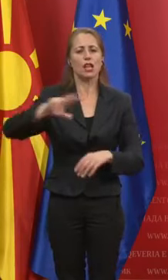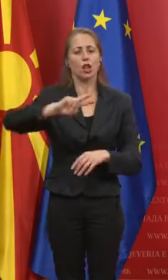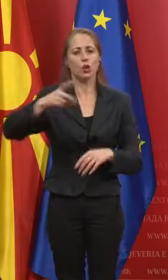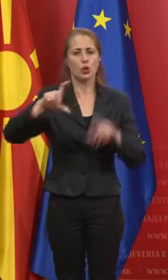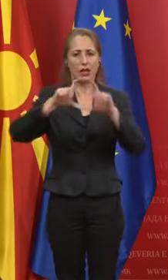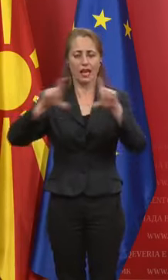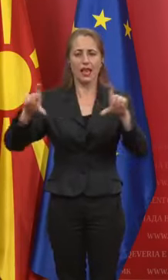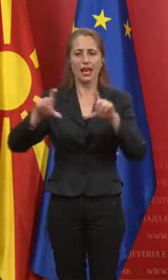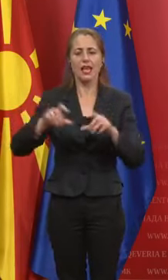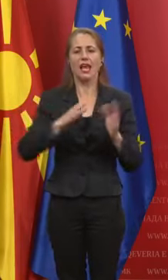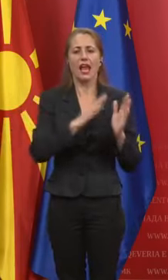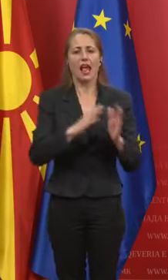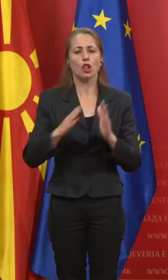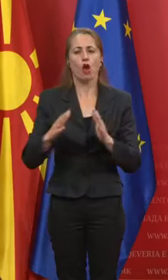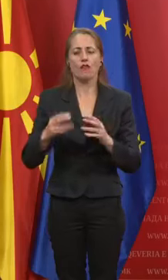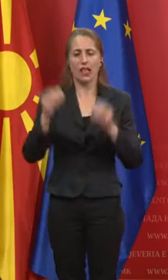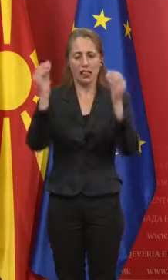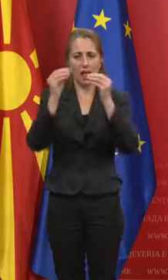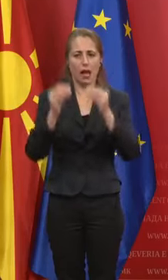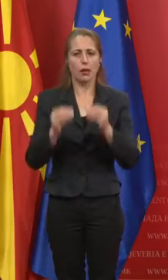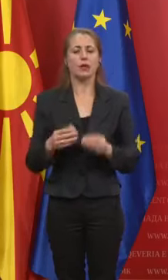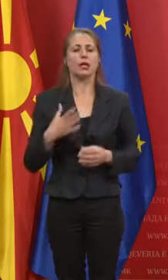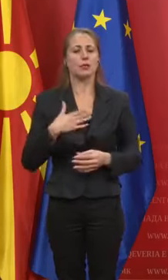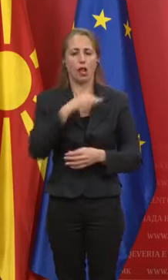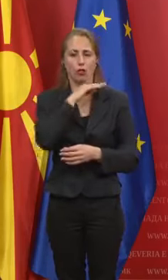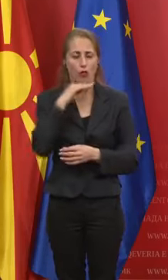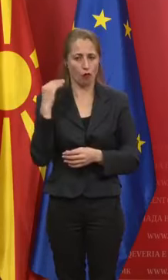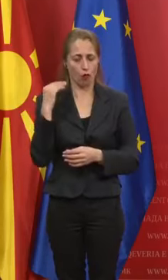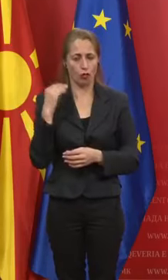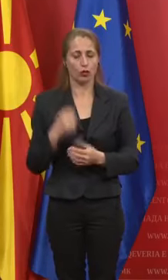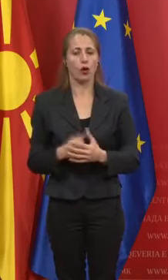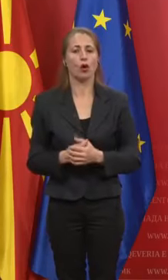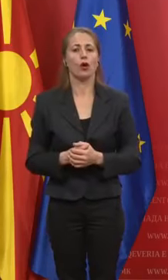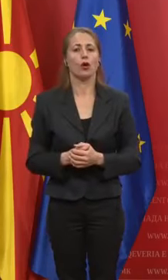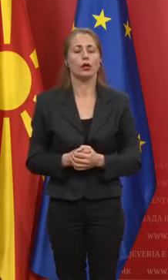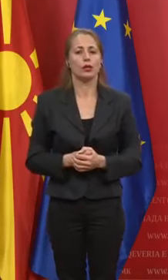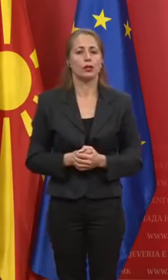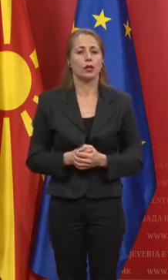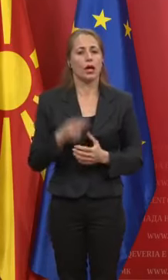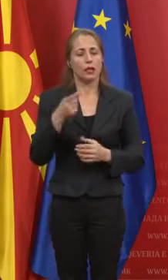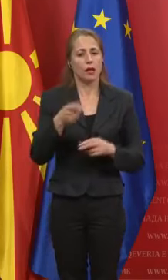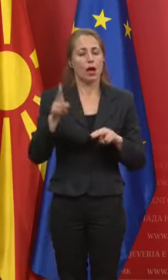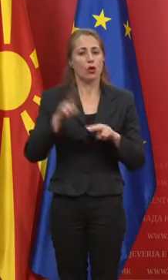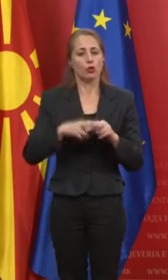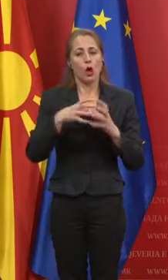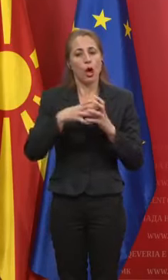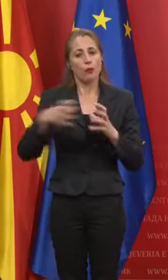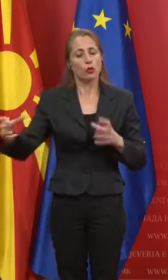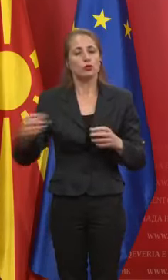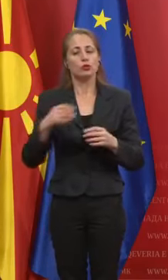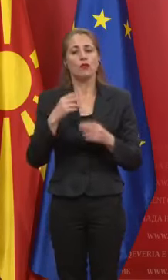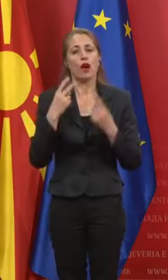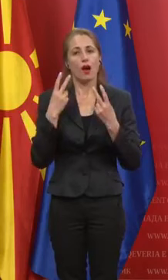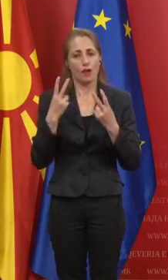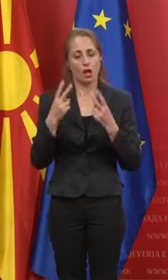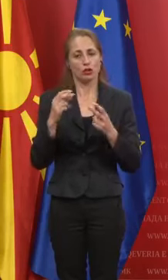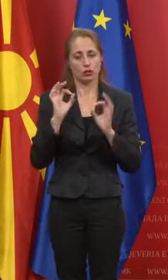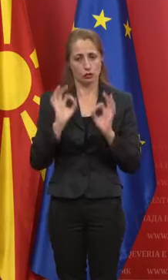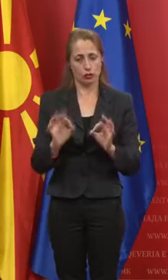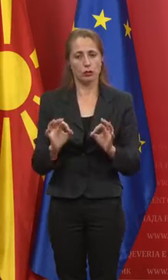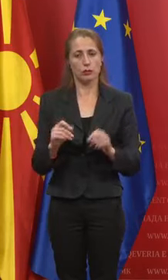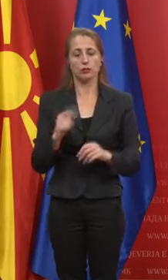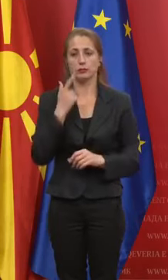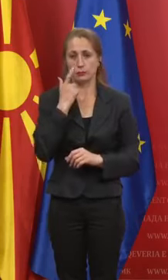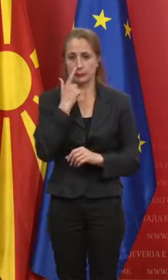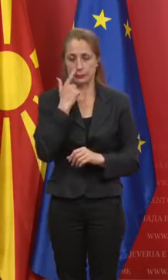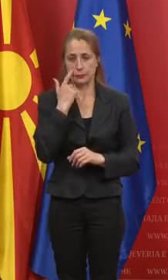и редовните термини беа сосем доволни. Така да во таа смисла таа одлука продолжува да важи, притоа сакам